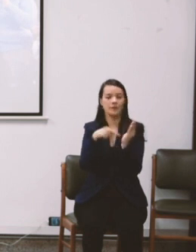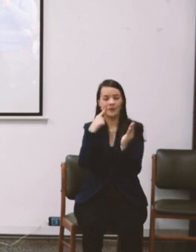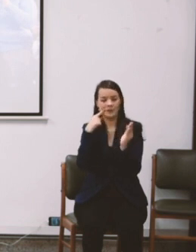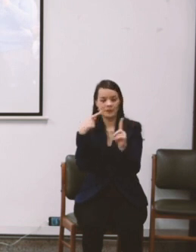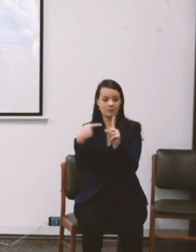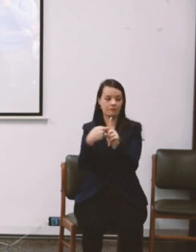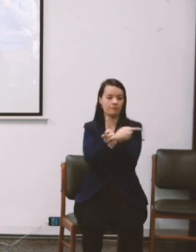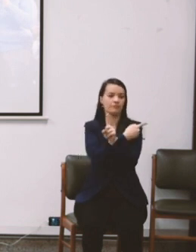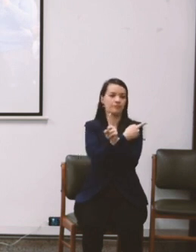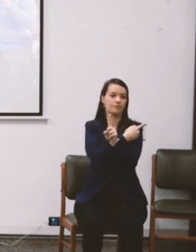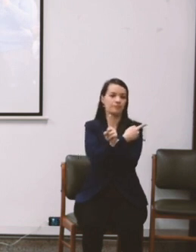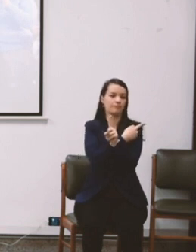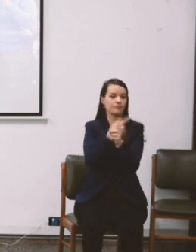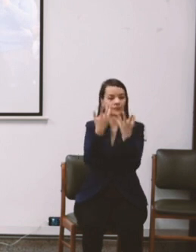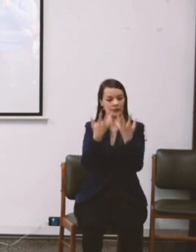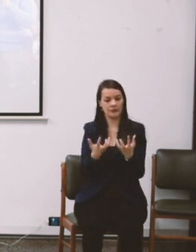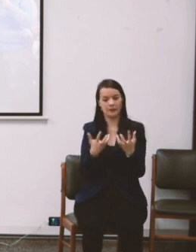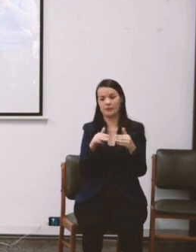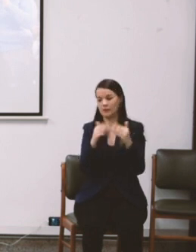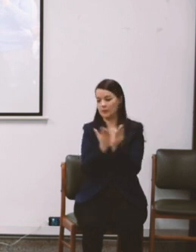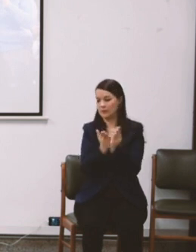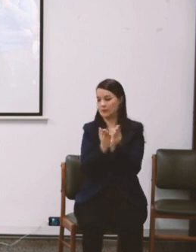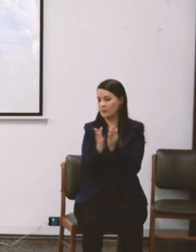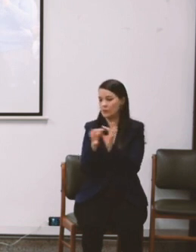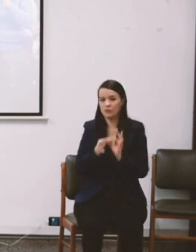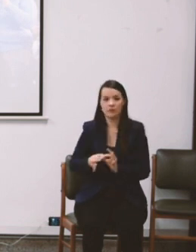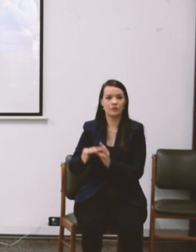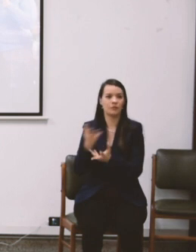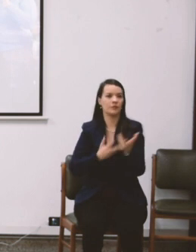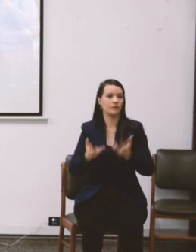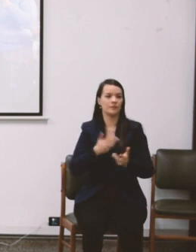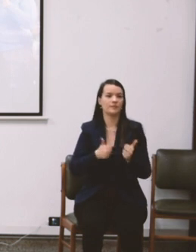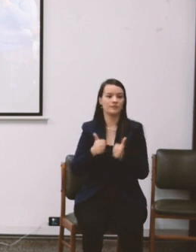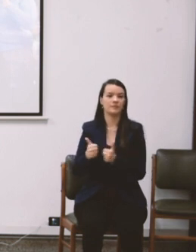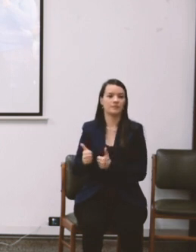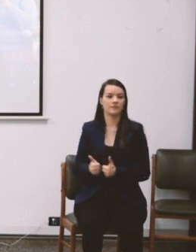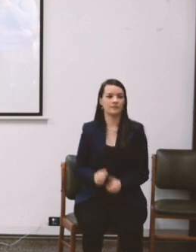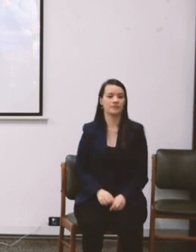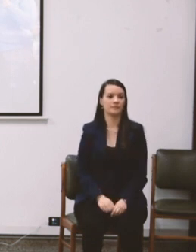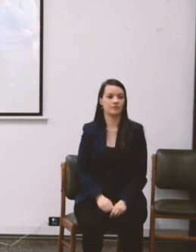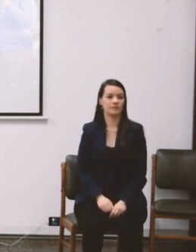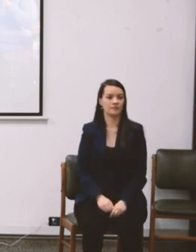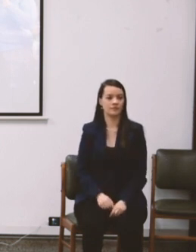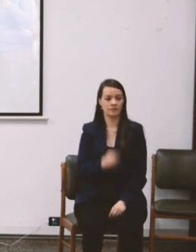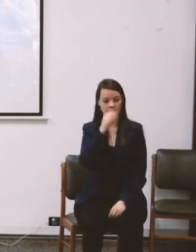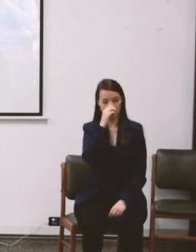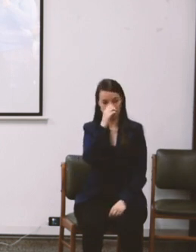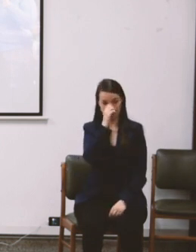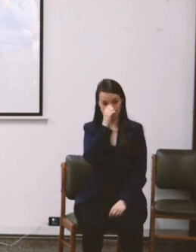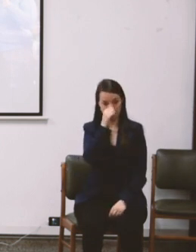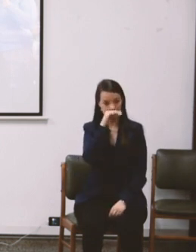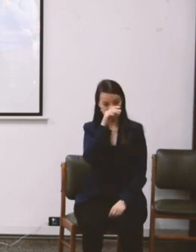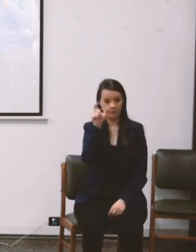que buscamos nosotros, que en la escuela es que podamos estar juntos y que, como lo dice Ana, para